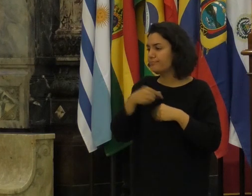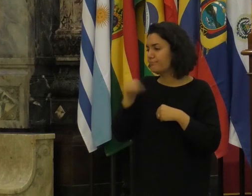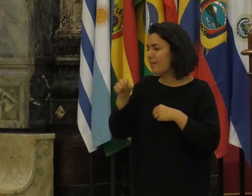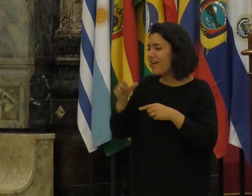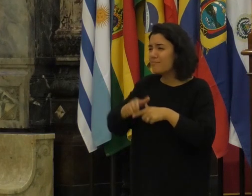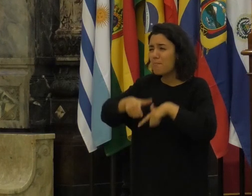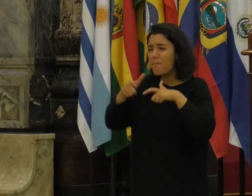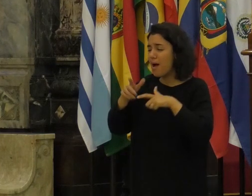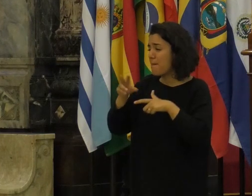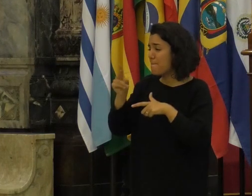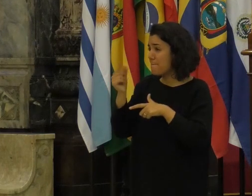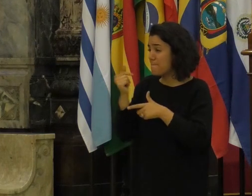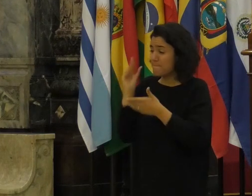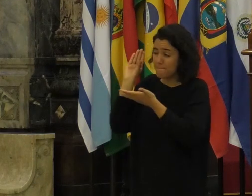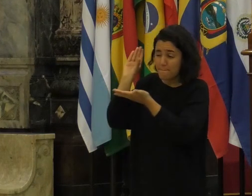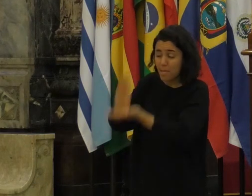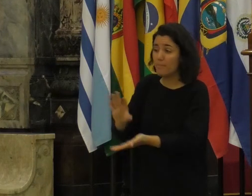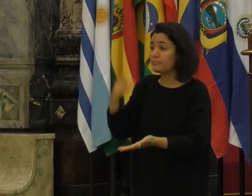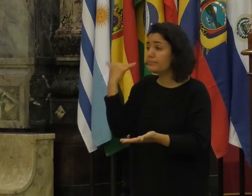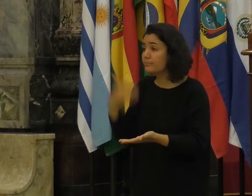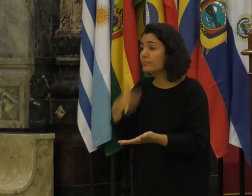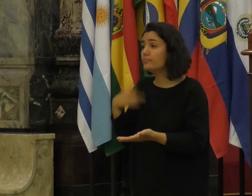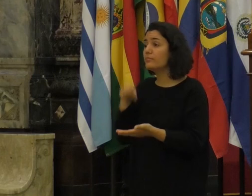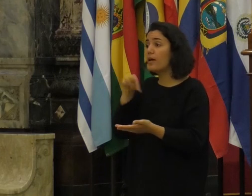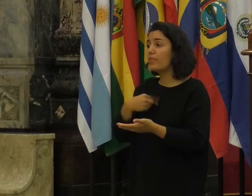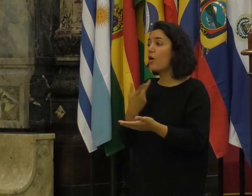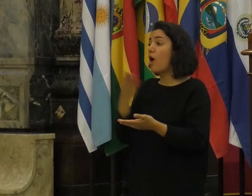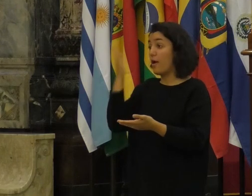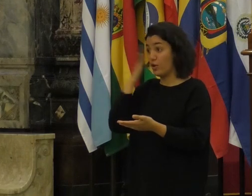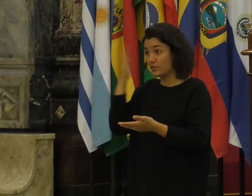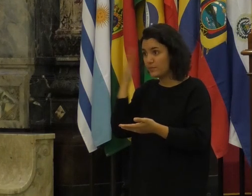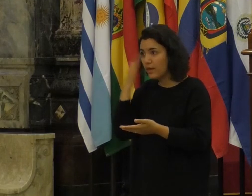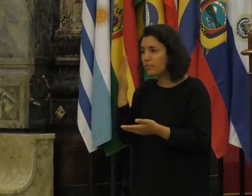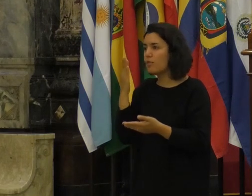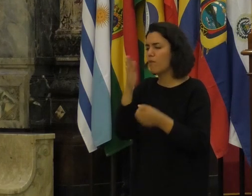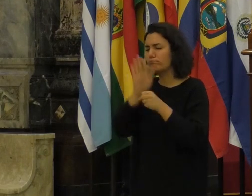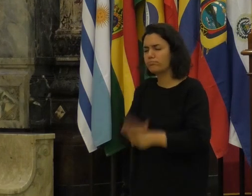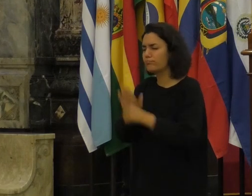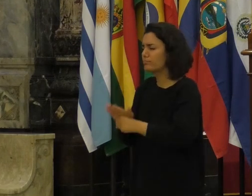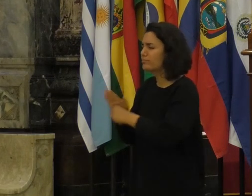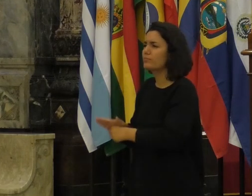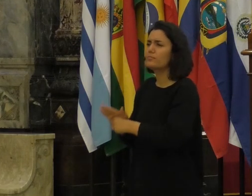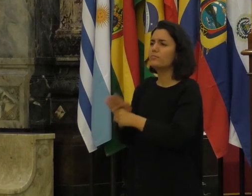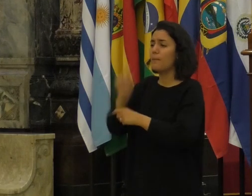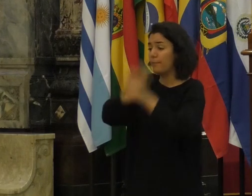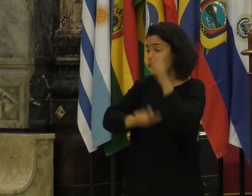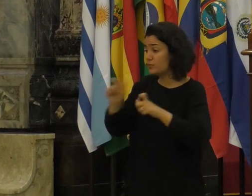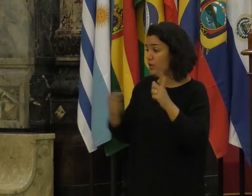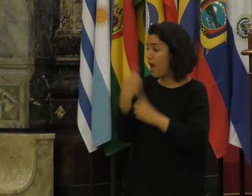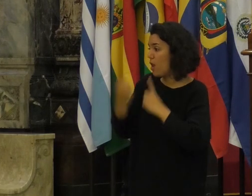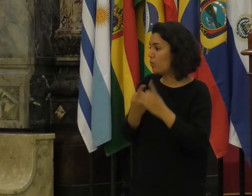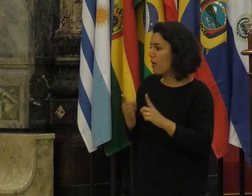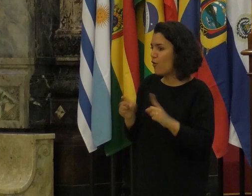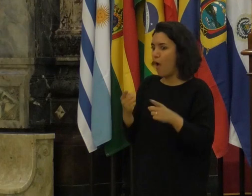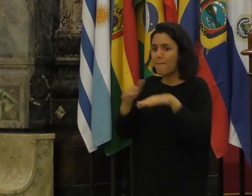obscenas, proceden de formas de explotación del conocimiento, mientras muchas personas mantienen insatisfechas